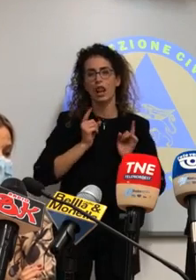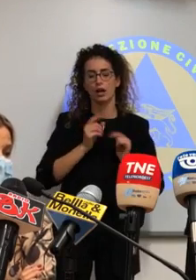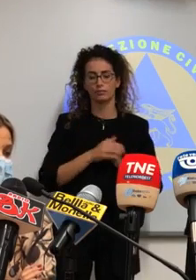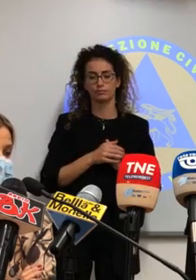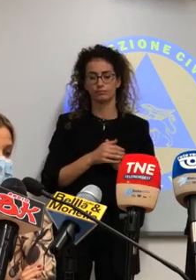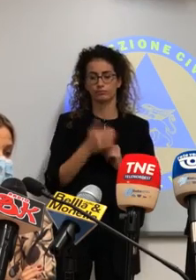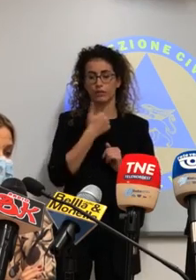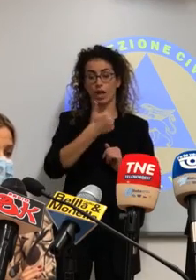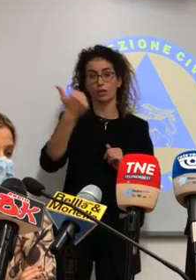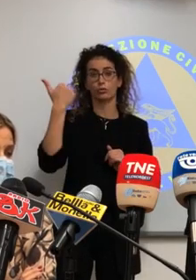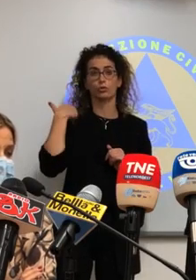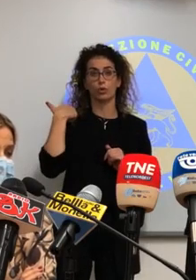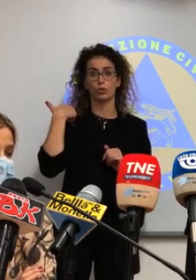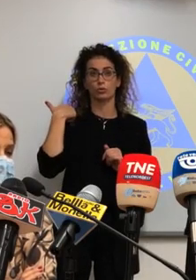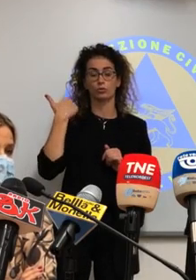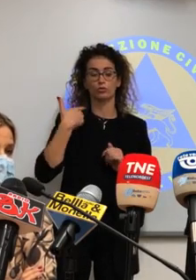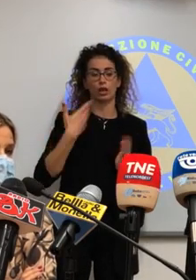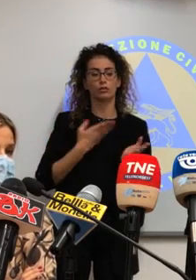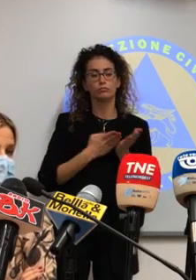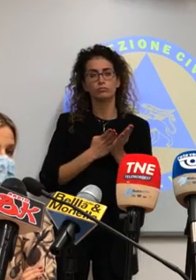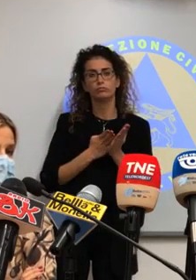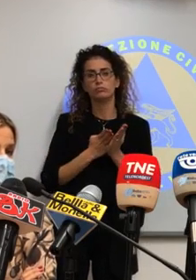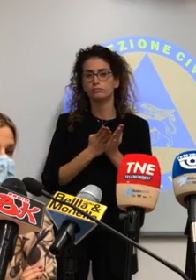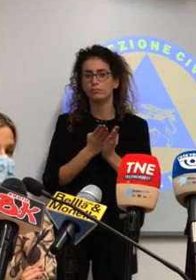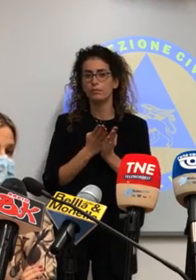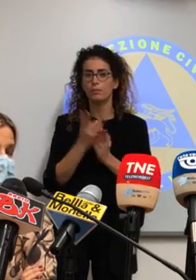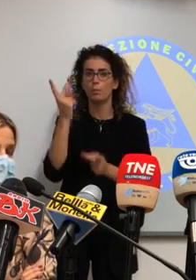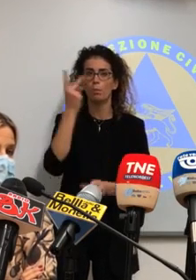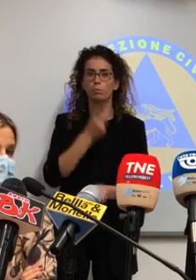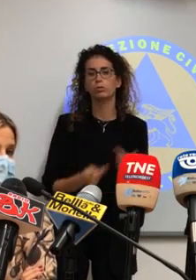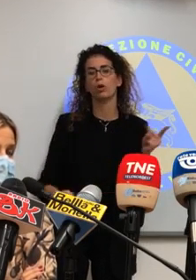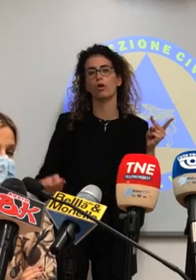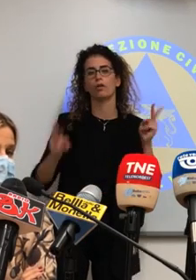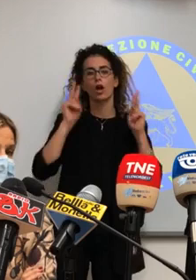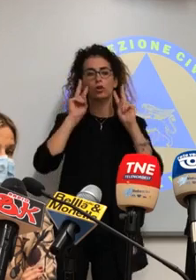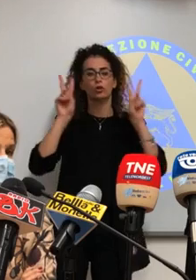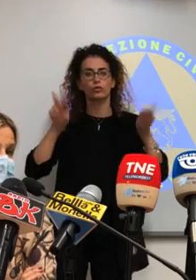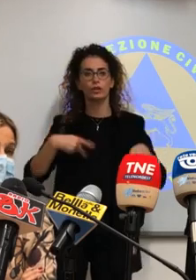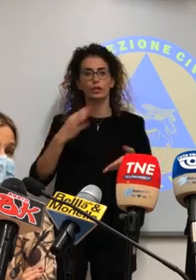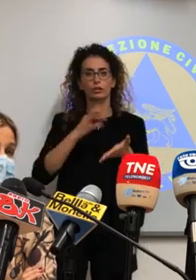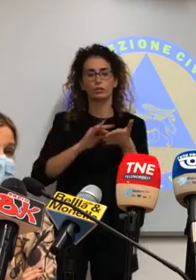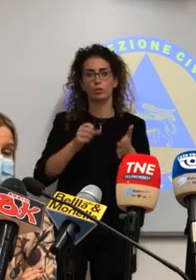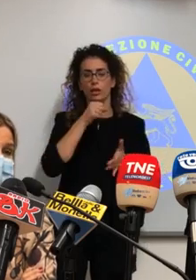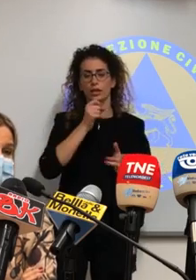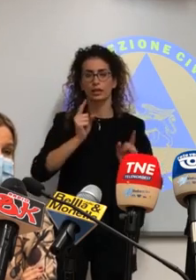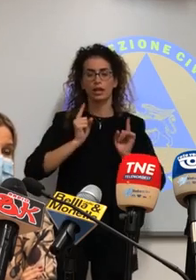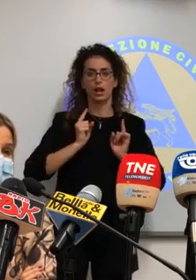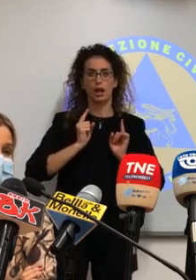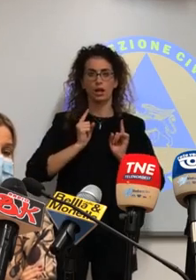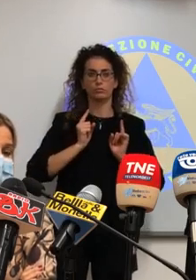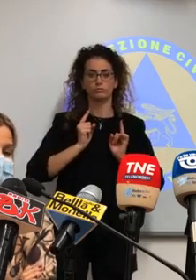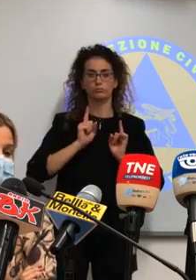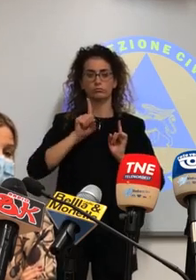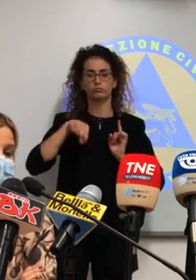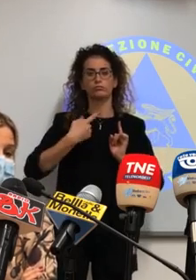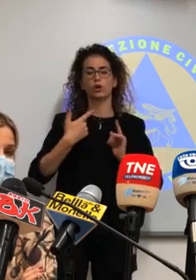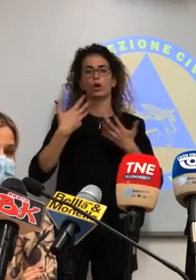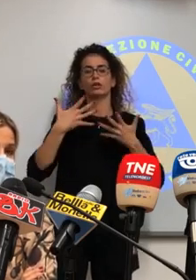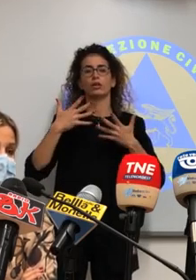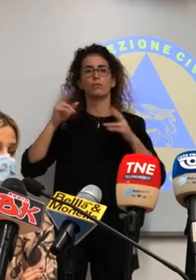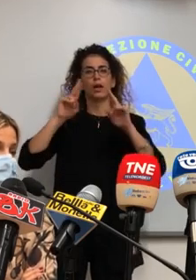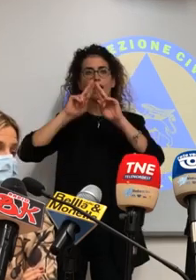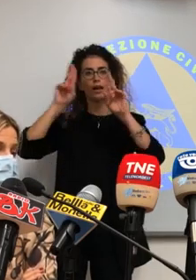scorso avevamo avviato un percorso sperimentale di sorveglianza delle scuole sentinella che poi è diventato